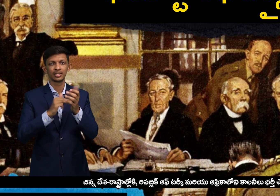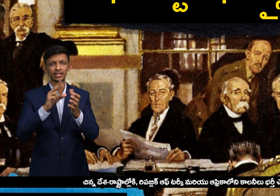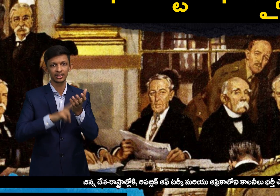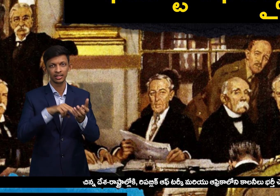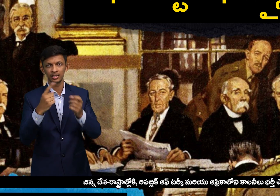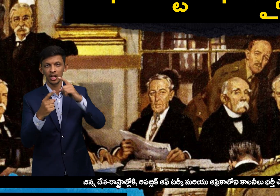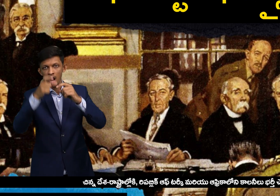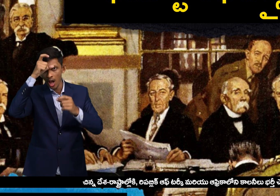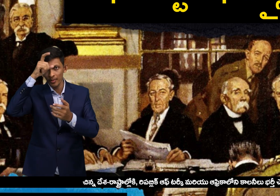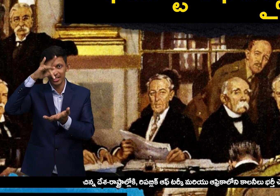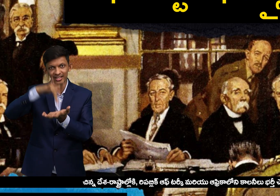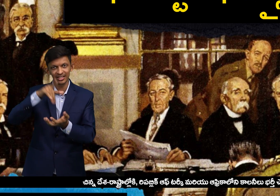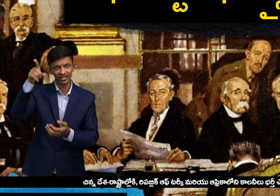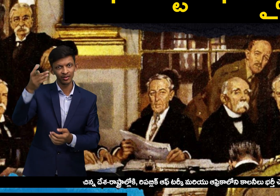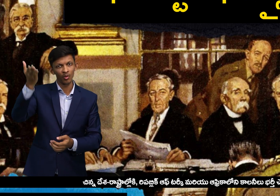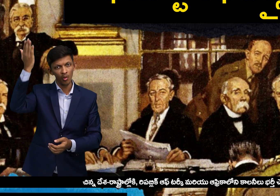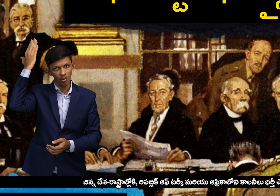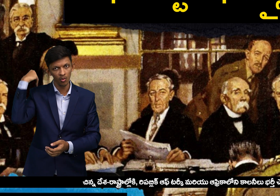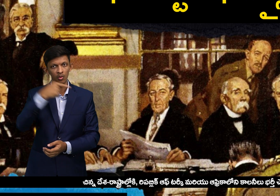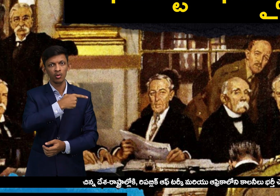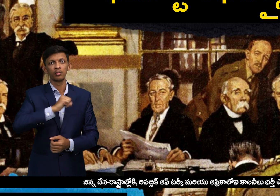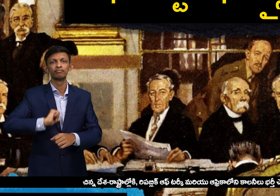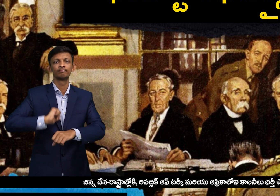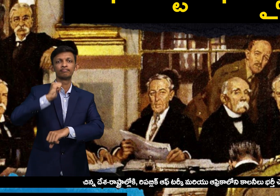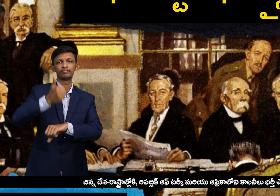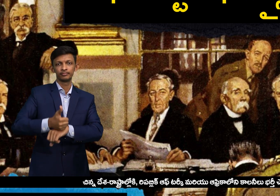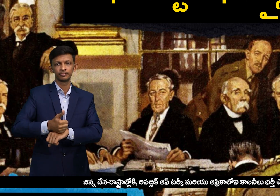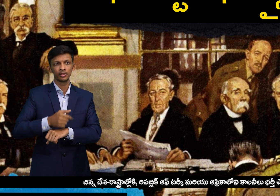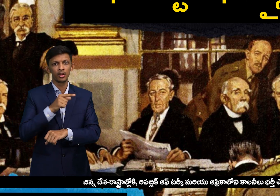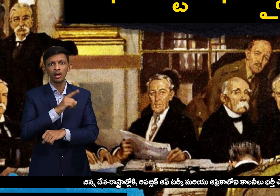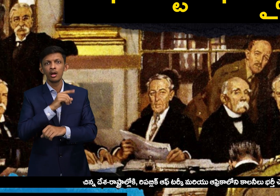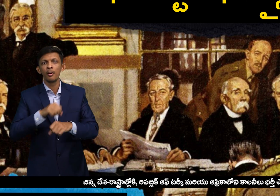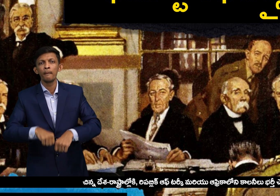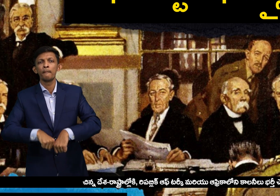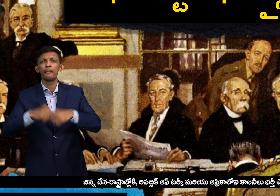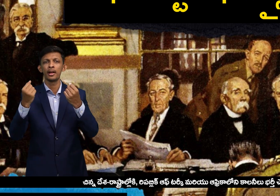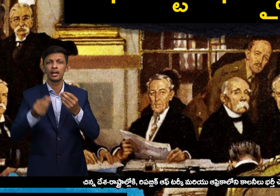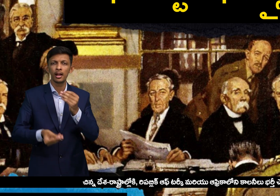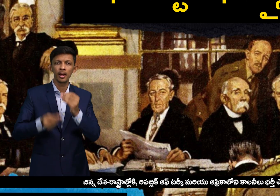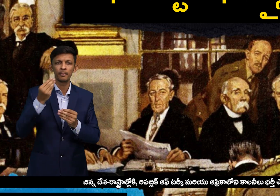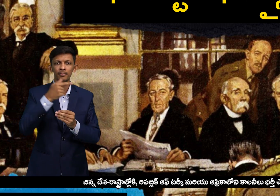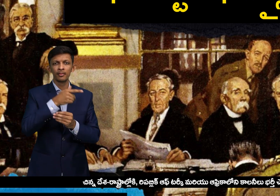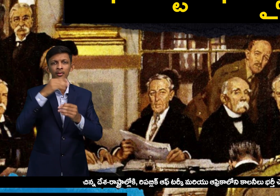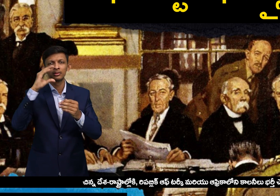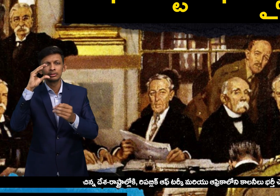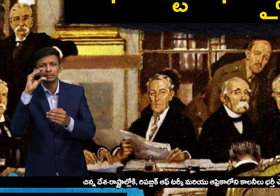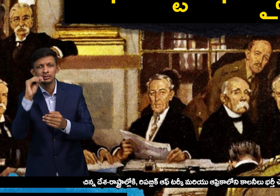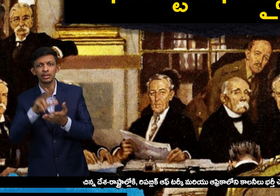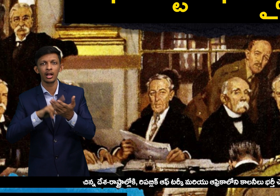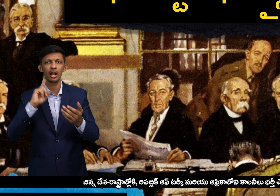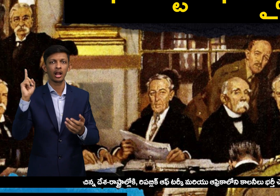చిన్న దేశ రాష్ట్రాల్లోకి రిపబ్లిక్ ఆఫ్ టర్కీ మరియు ఆఫ్రికాలోని కాలనీలు భర్తీ చేయబడ్డాయి.